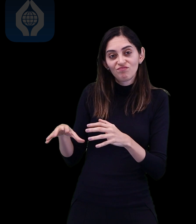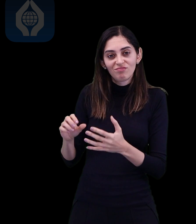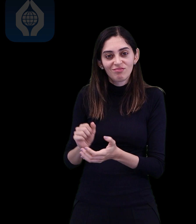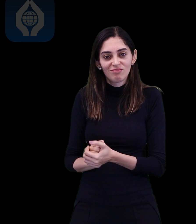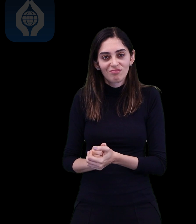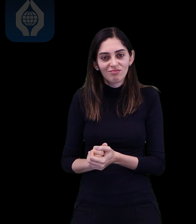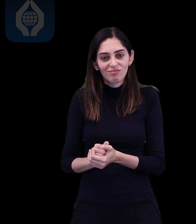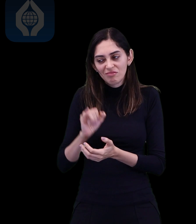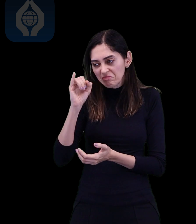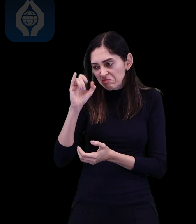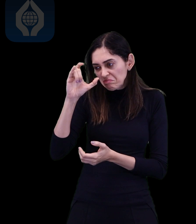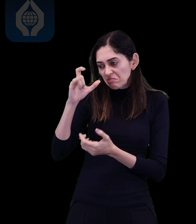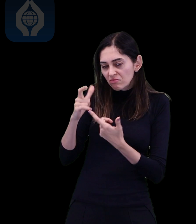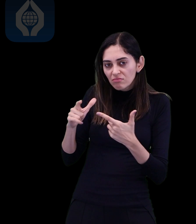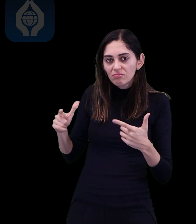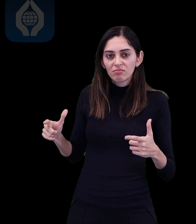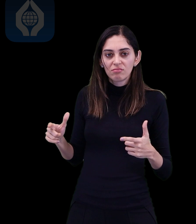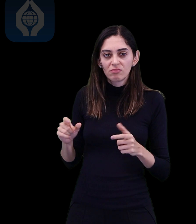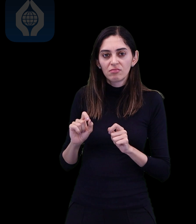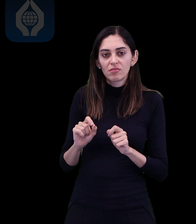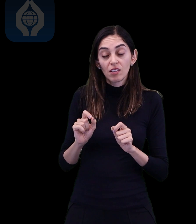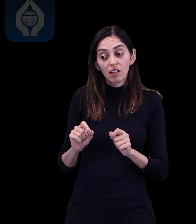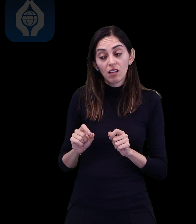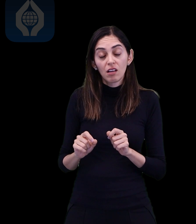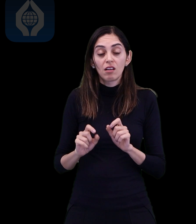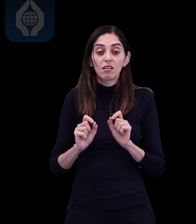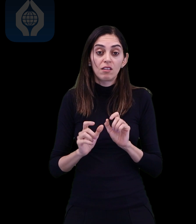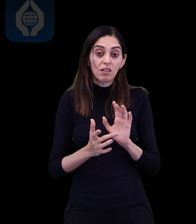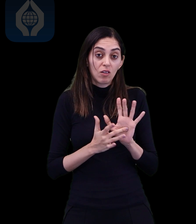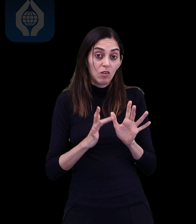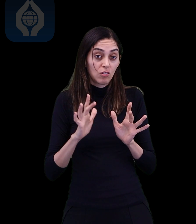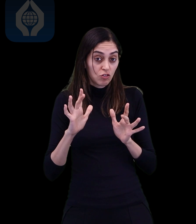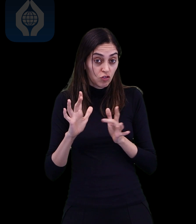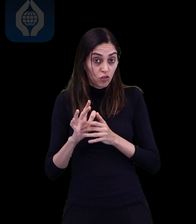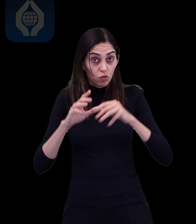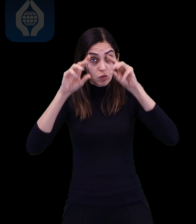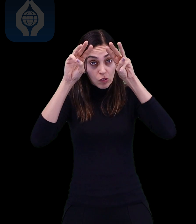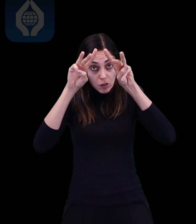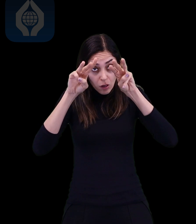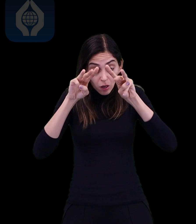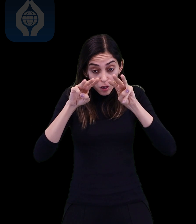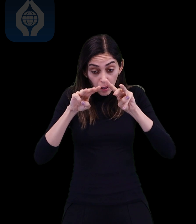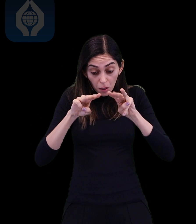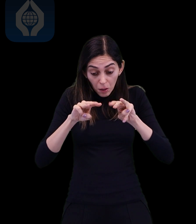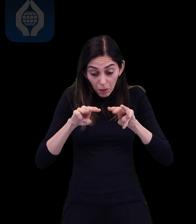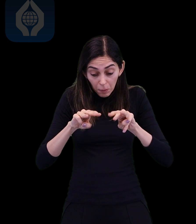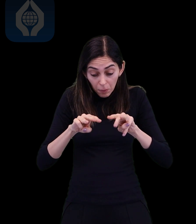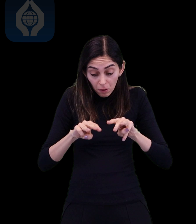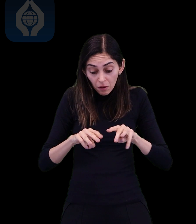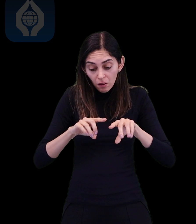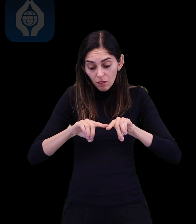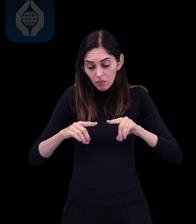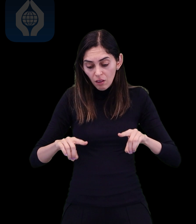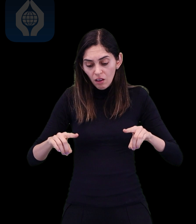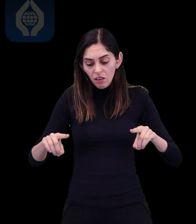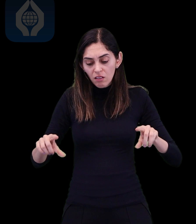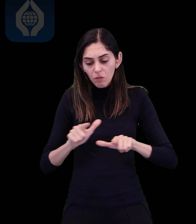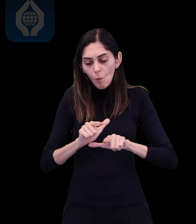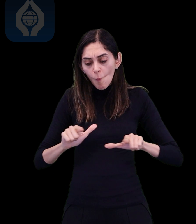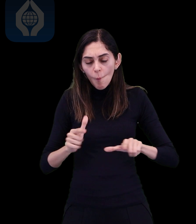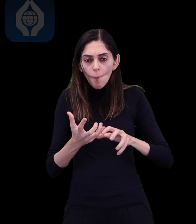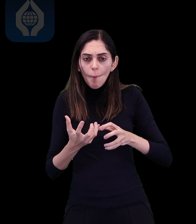ensinando. Eles relembraram a Jesus o maná que seus antepassados comeram no deserto durante 40